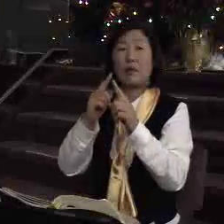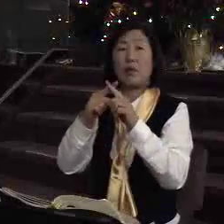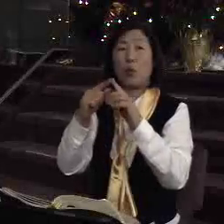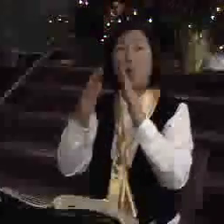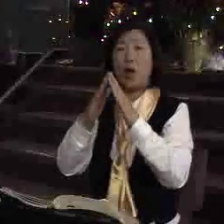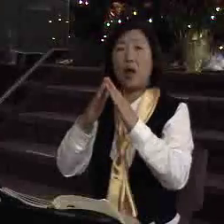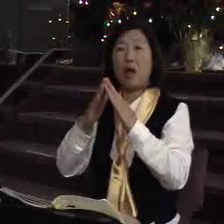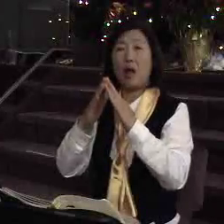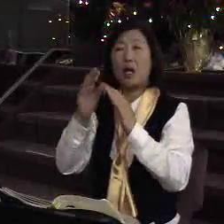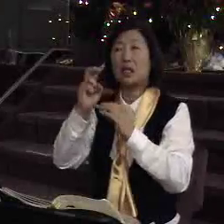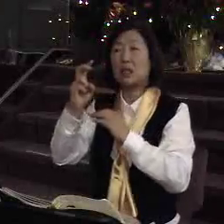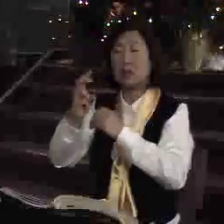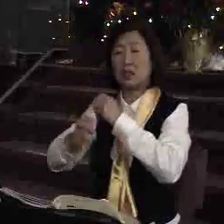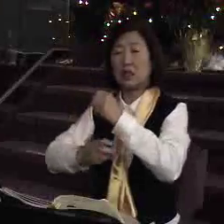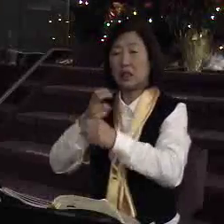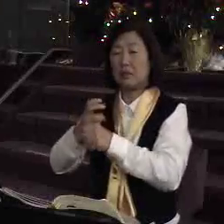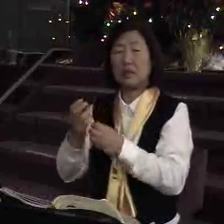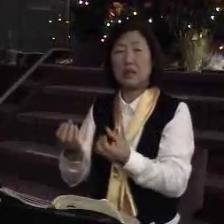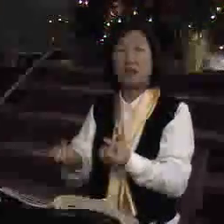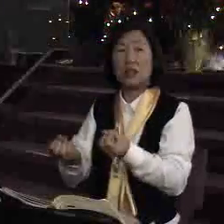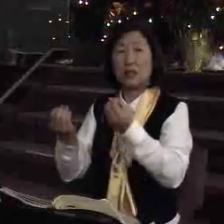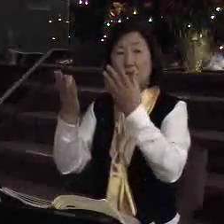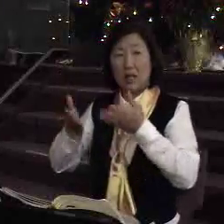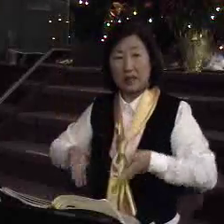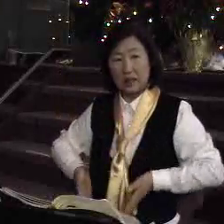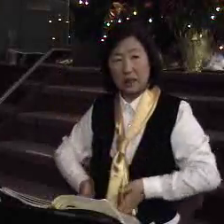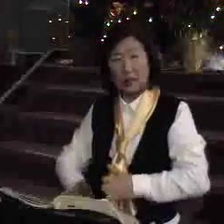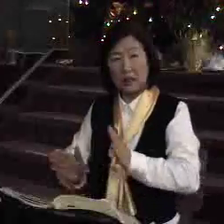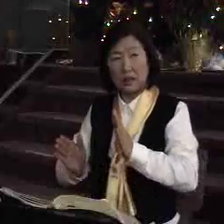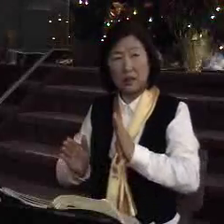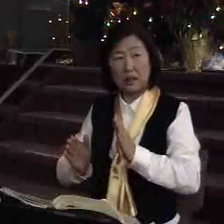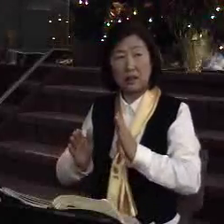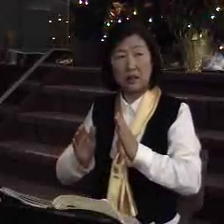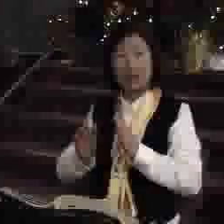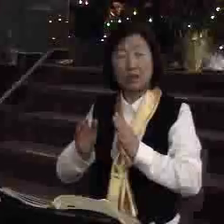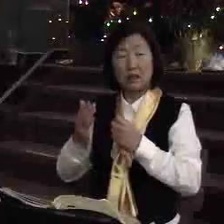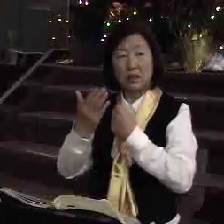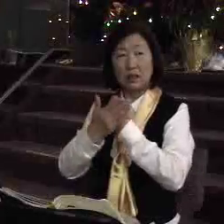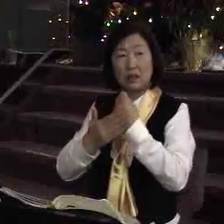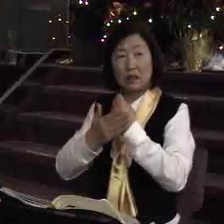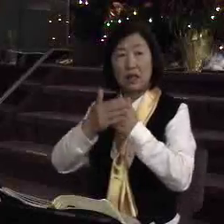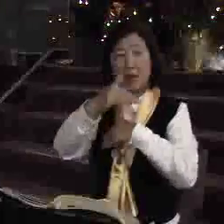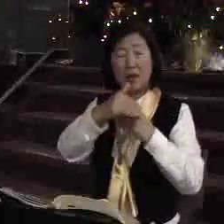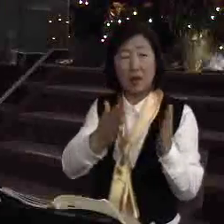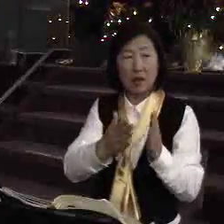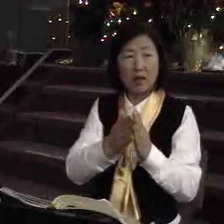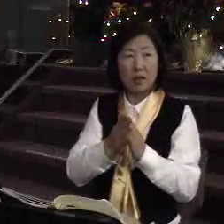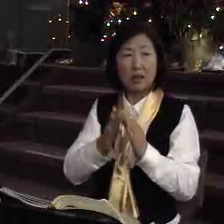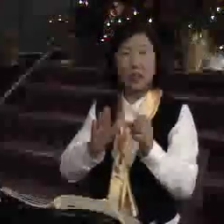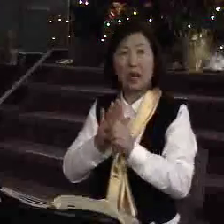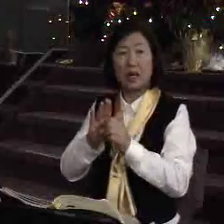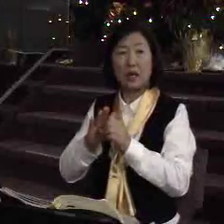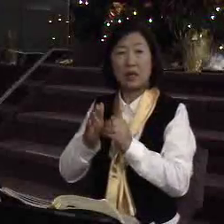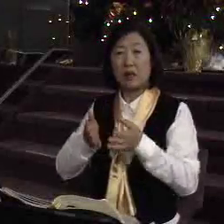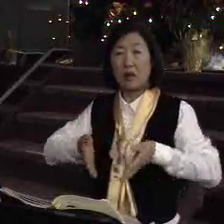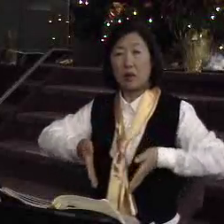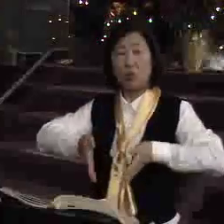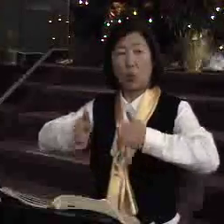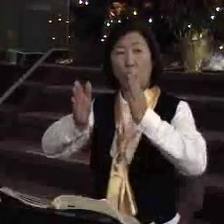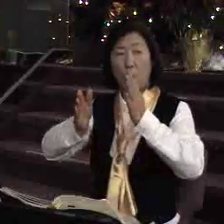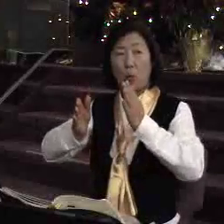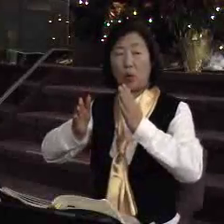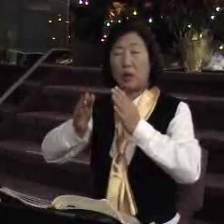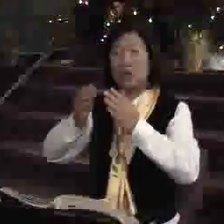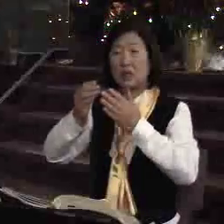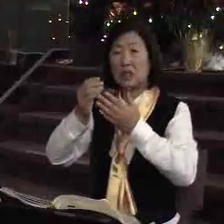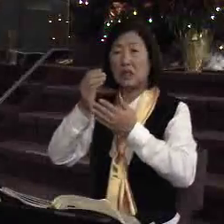예술작품 전시회가 은혜 채플 복도 앞 사랑 갤러리에서 진행 중에 있습니다. 이번 주 토요일까지 진행되는데요. 작품에